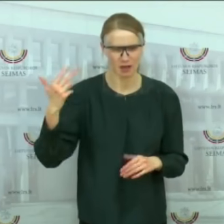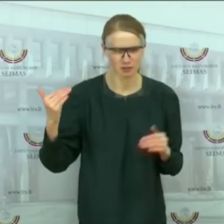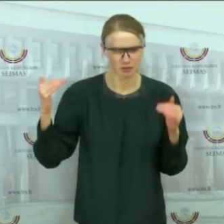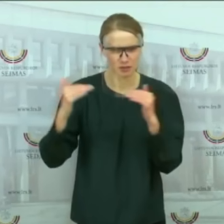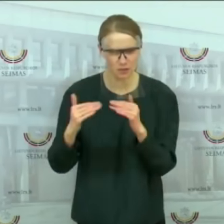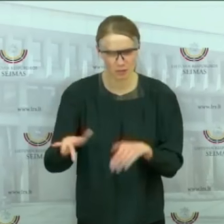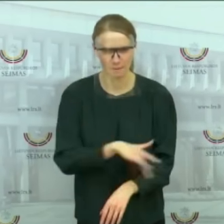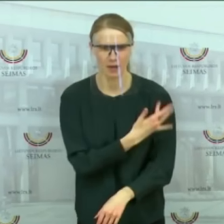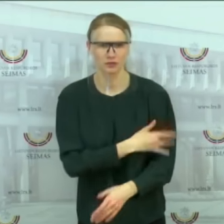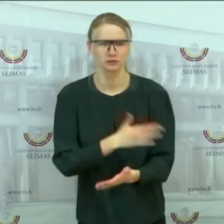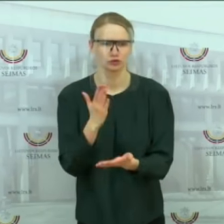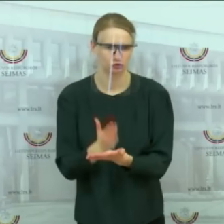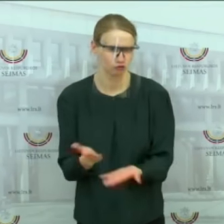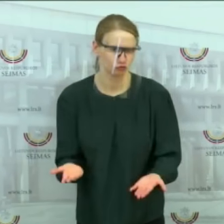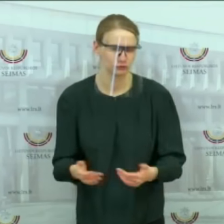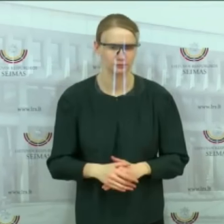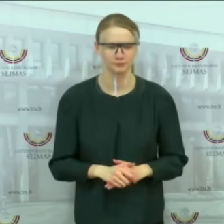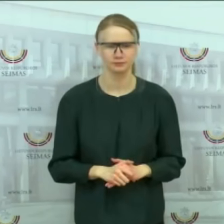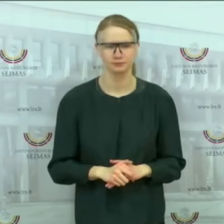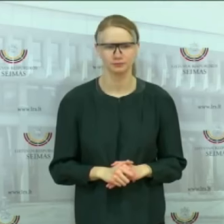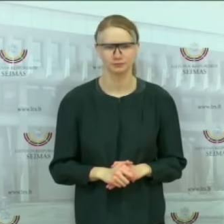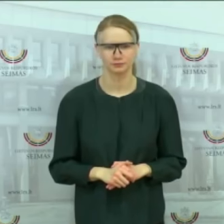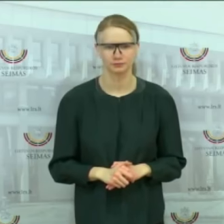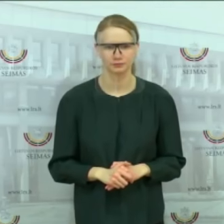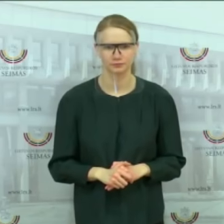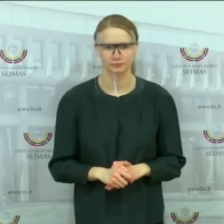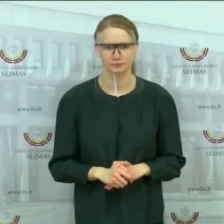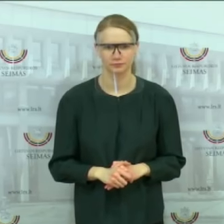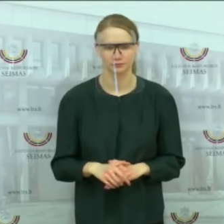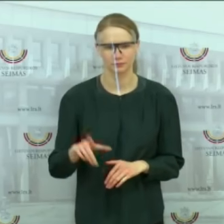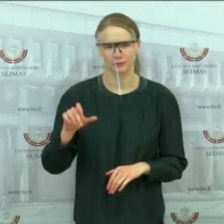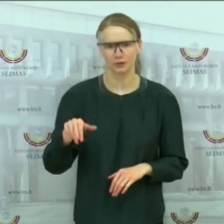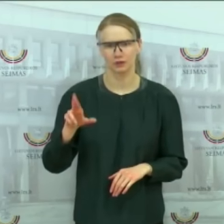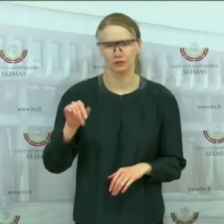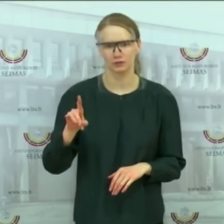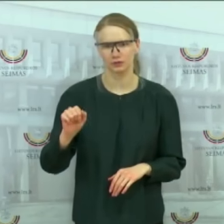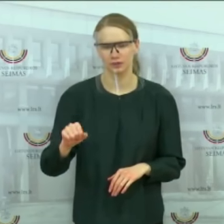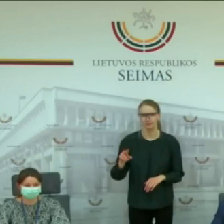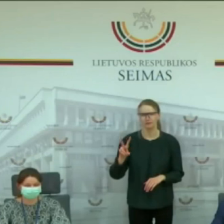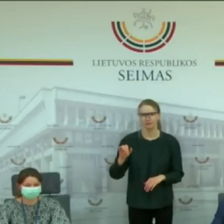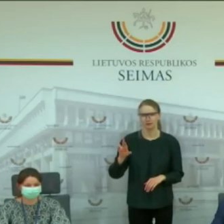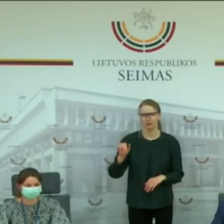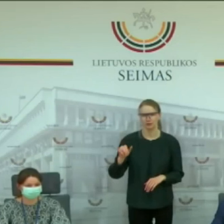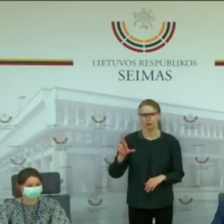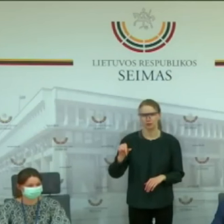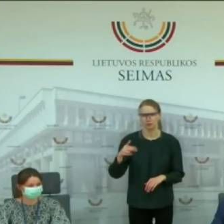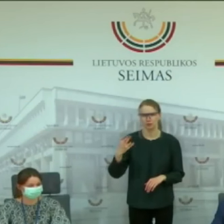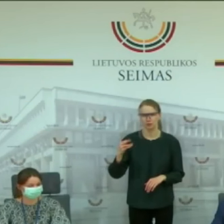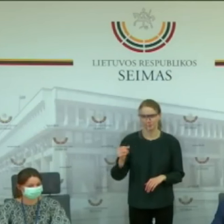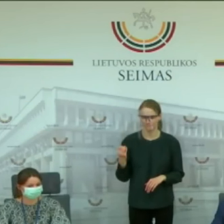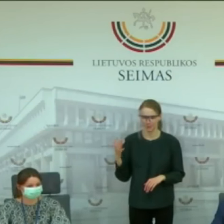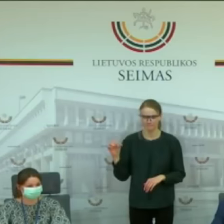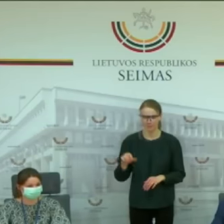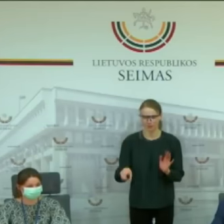ne vienintelė iš to konteksto ir iškrenta. Laurina Vireliūnaitė, 15 minučių domisi.